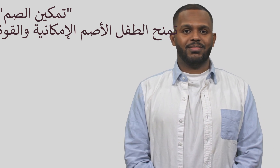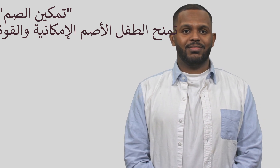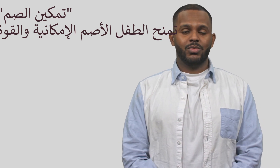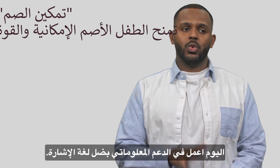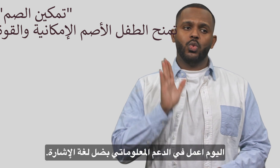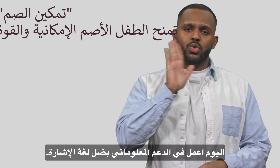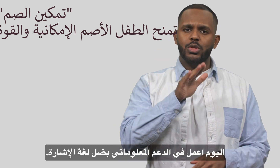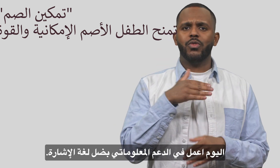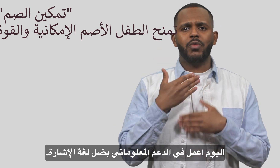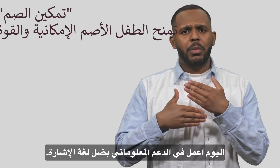أعطاني الطاقة.